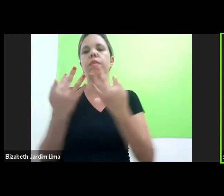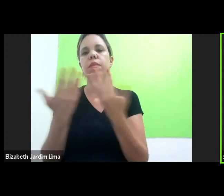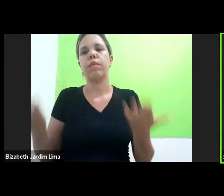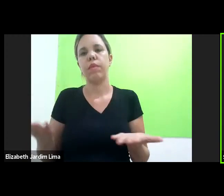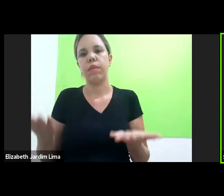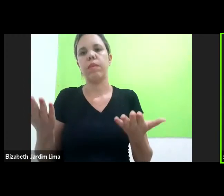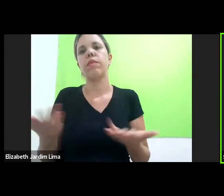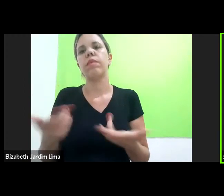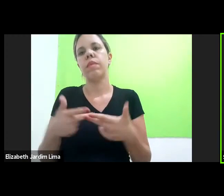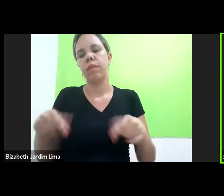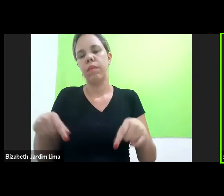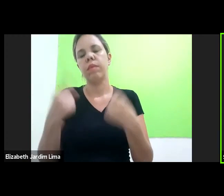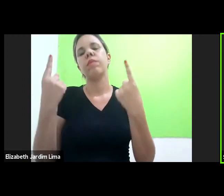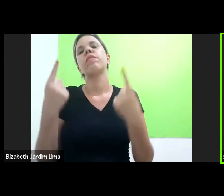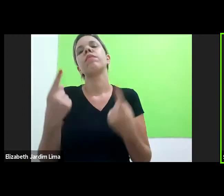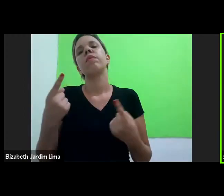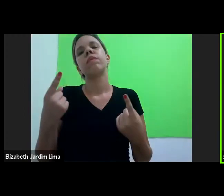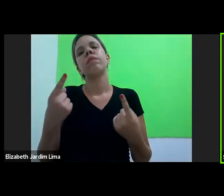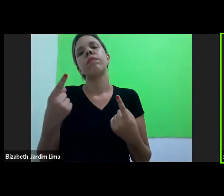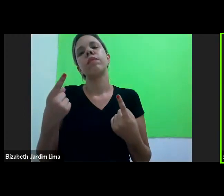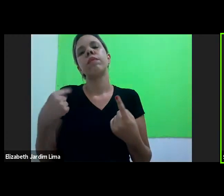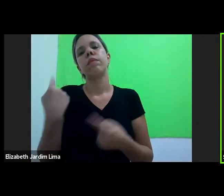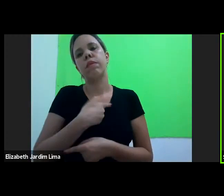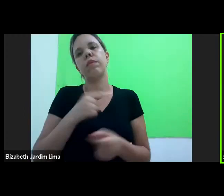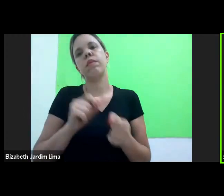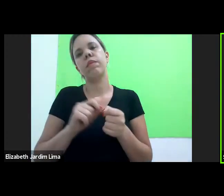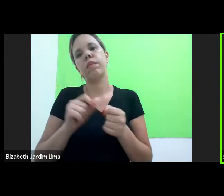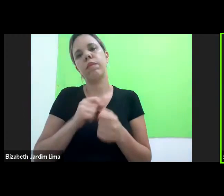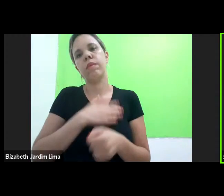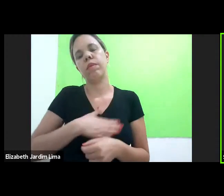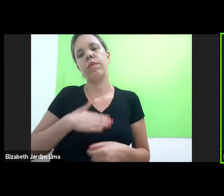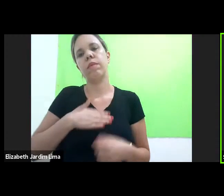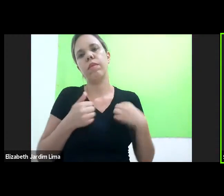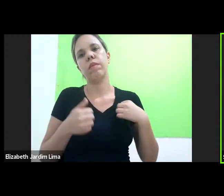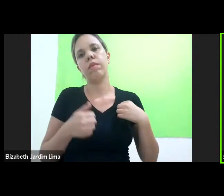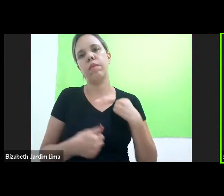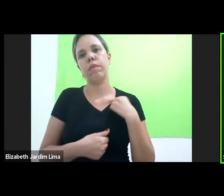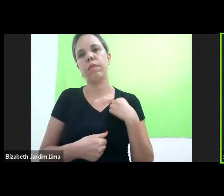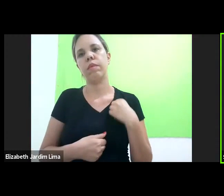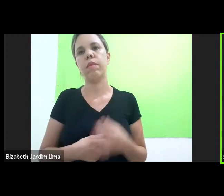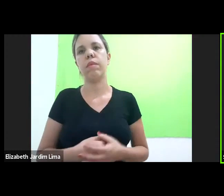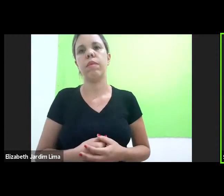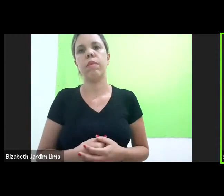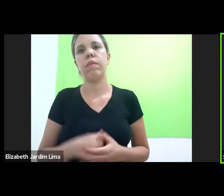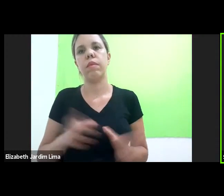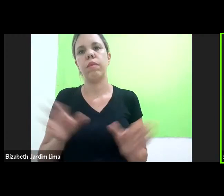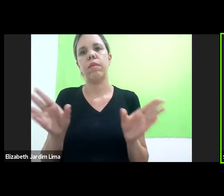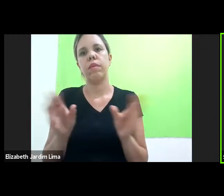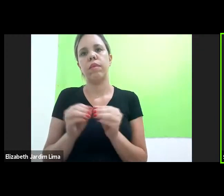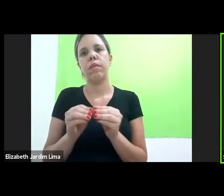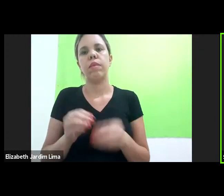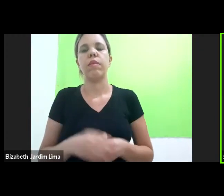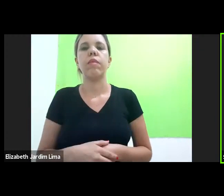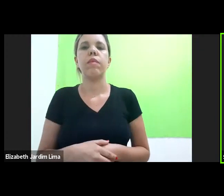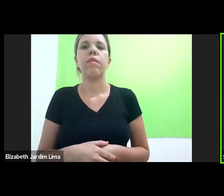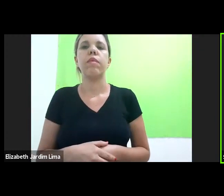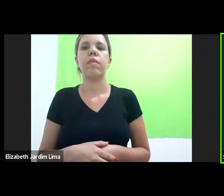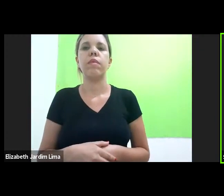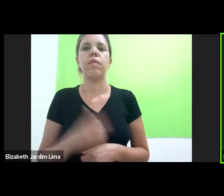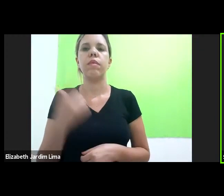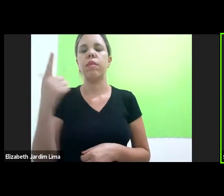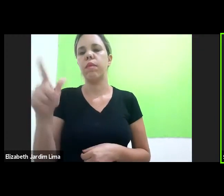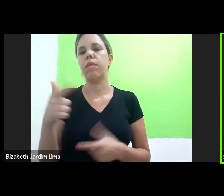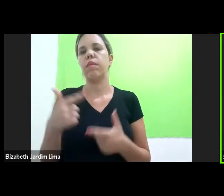é algo desafiador, mas que a gente faz com muito prazer. E já finalizando mesmo, tem outra